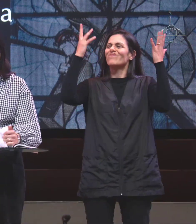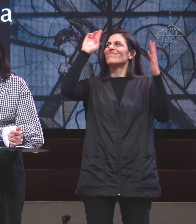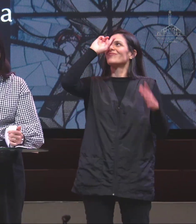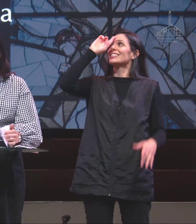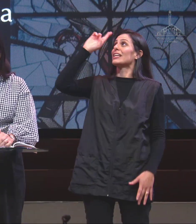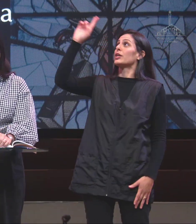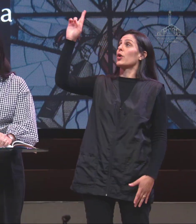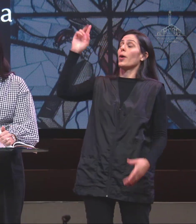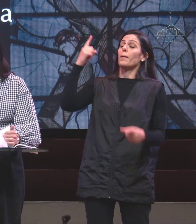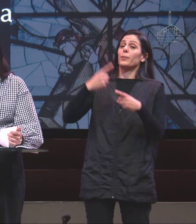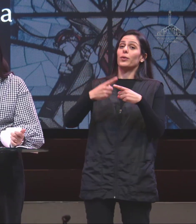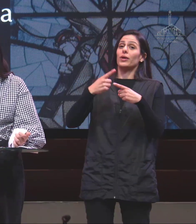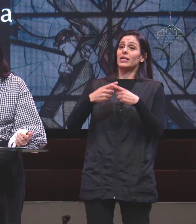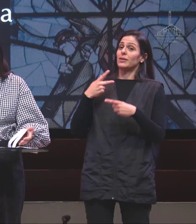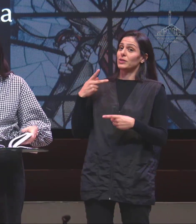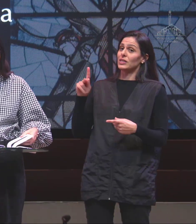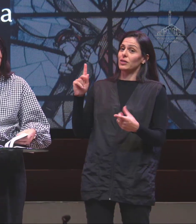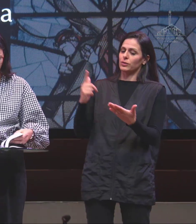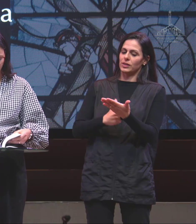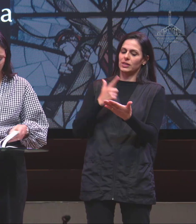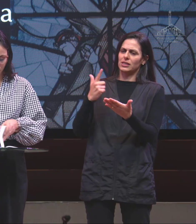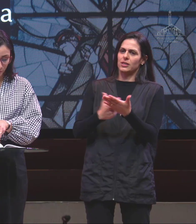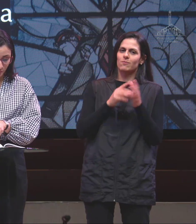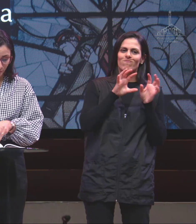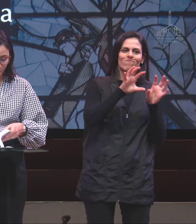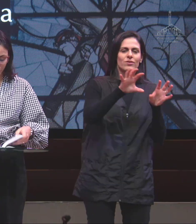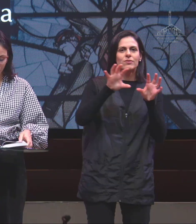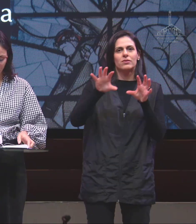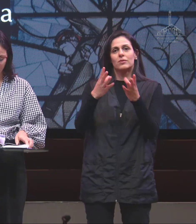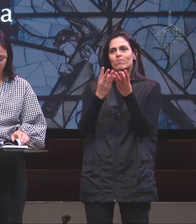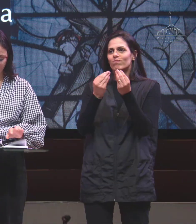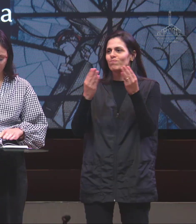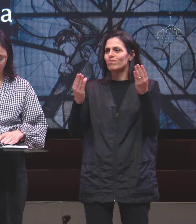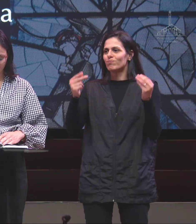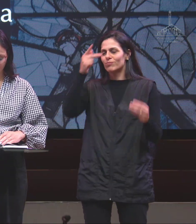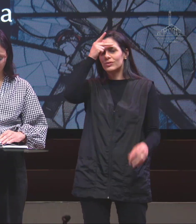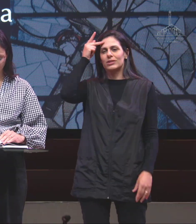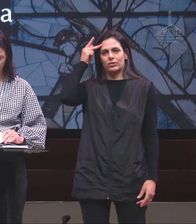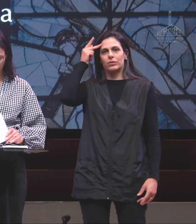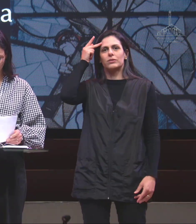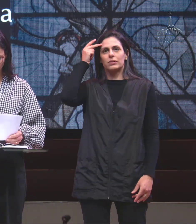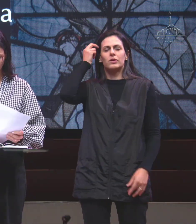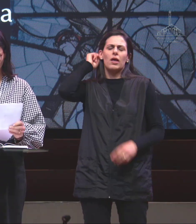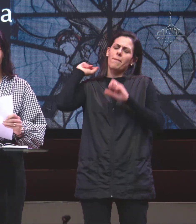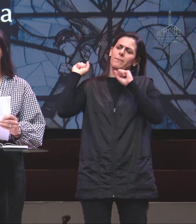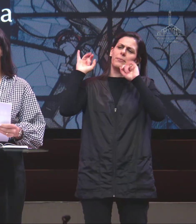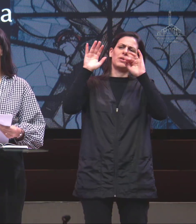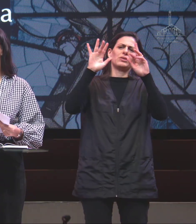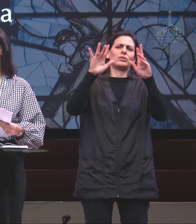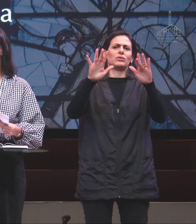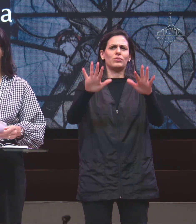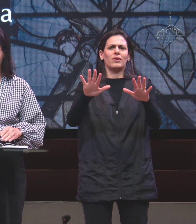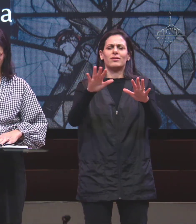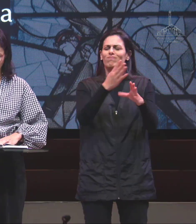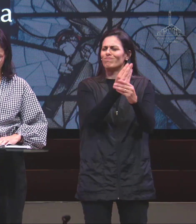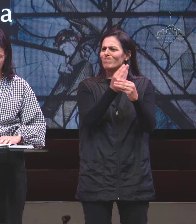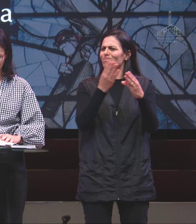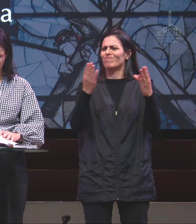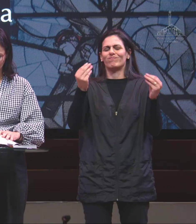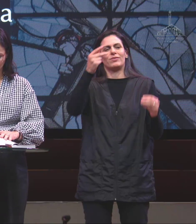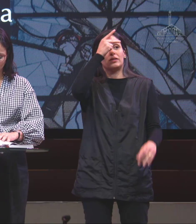literatura tem alcançado o coração e a vida de muitas pessoas, tem abençoado a vida de muitas pessoas ao